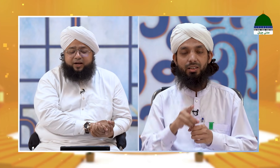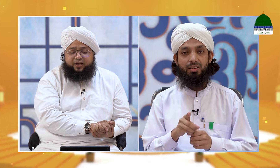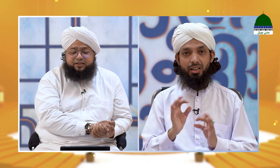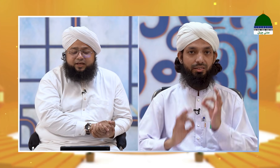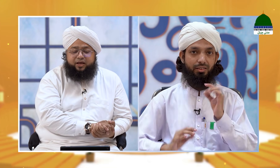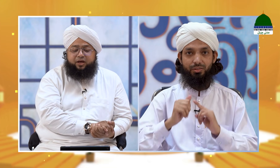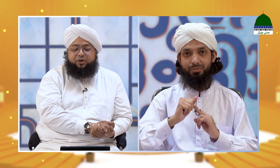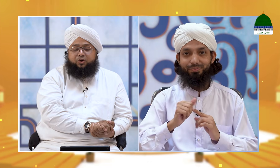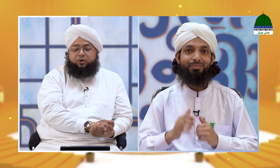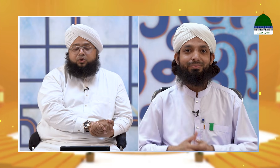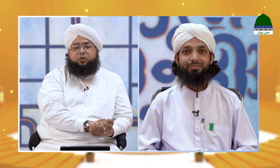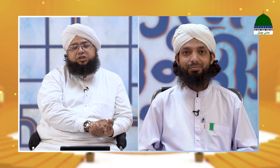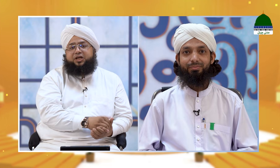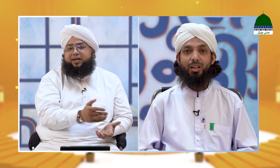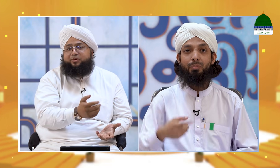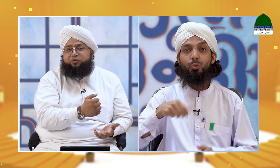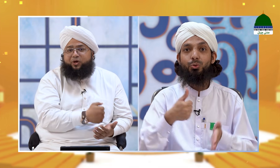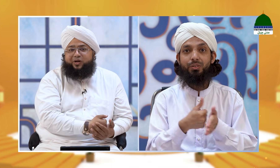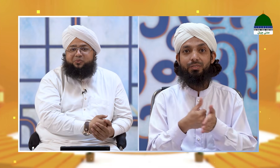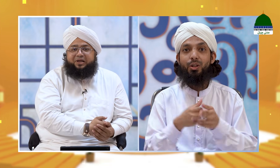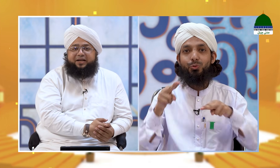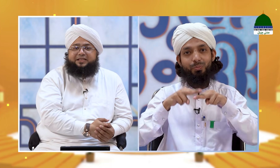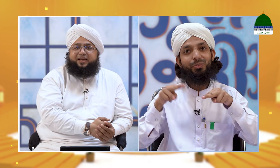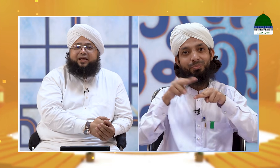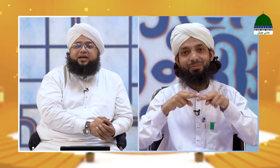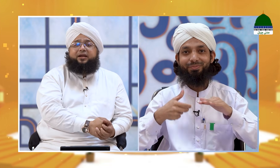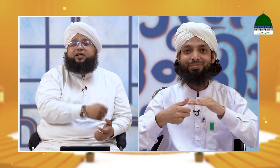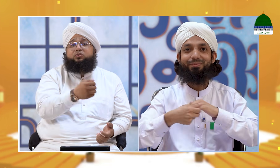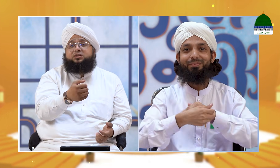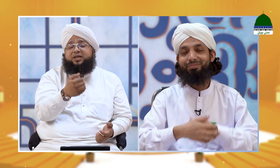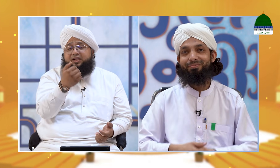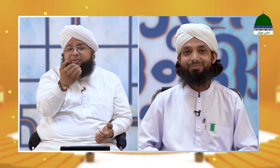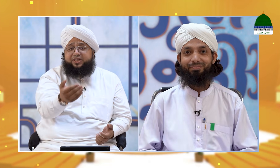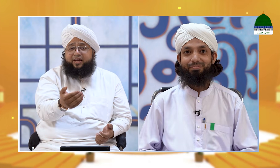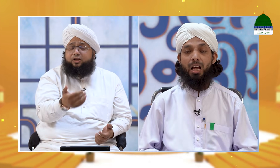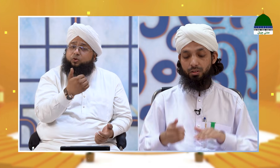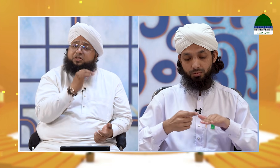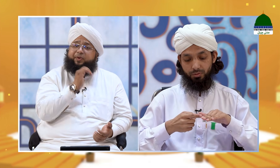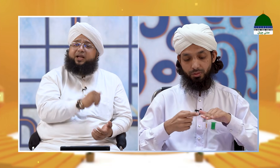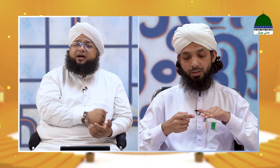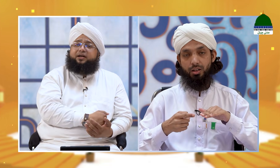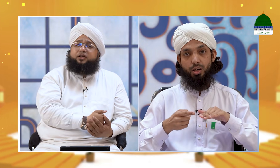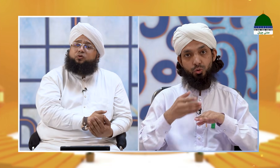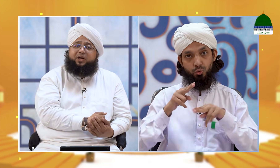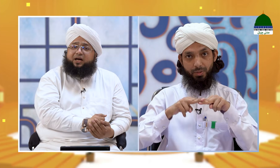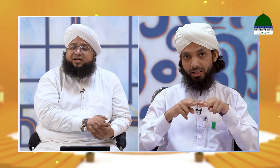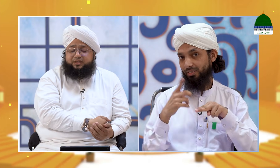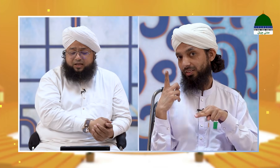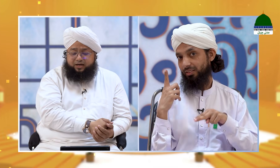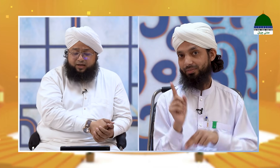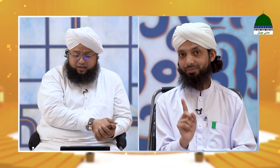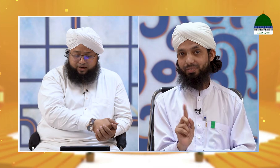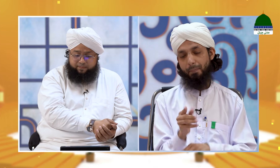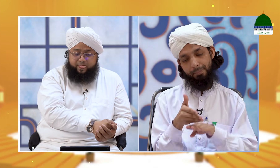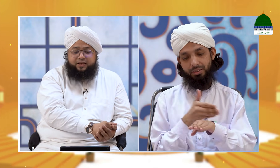کا خیال رکھنا چاہیے اور کوشش کر کے ہمیں جمعے کو ناخن کاٹنے چاہیے، لیکن زیادہ بڑھ جائیں تو اس سے پہلے کاٹ لیں، جمعے کا